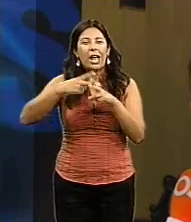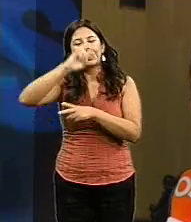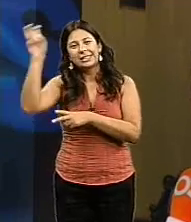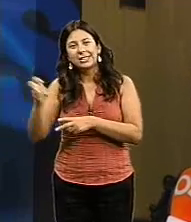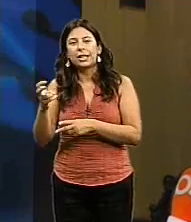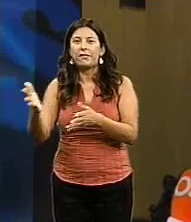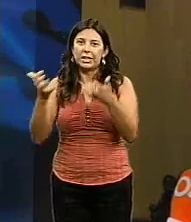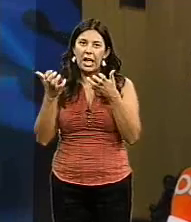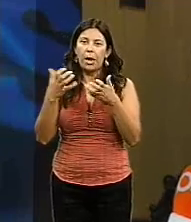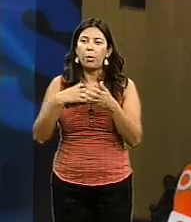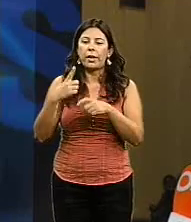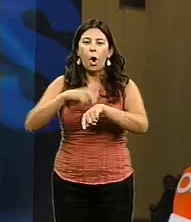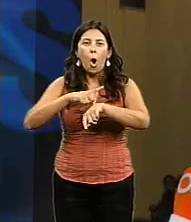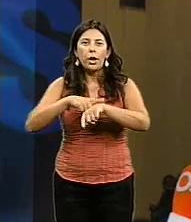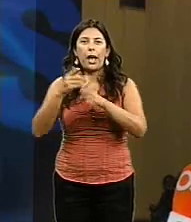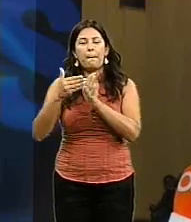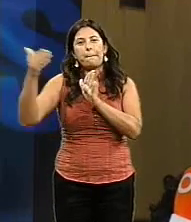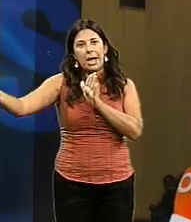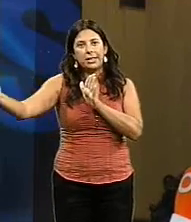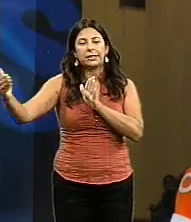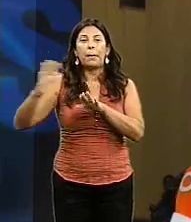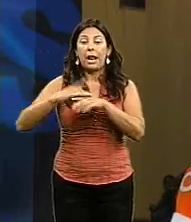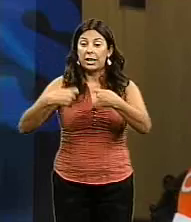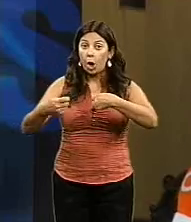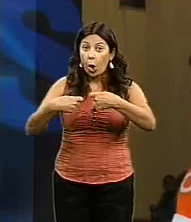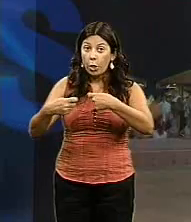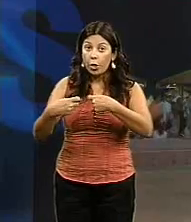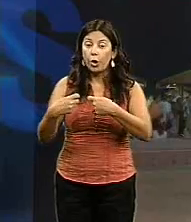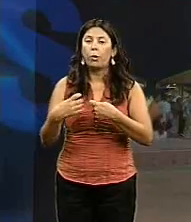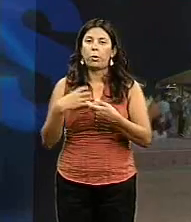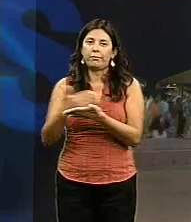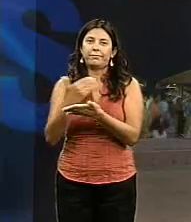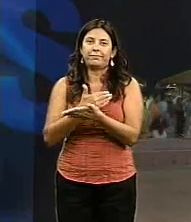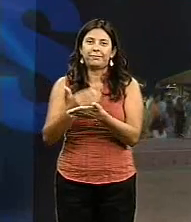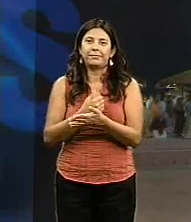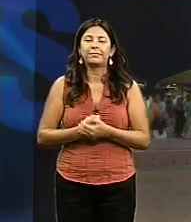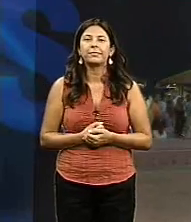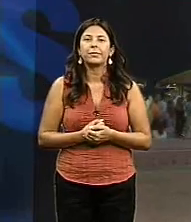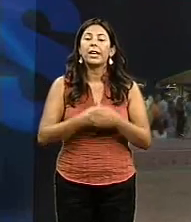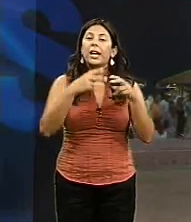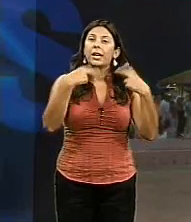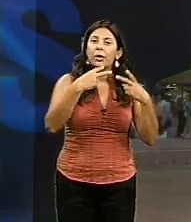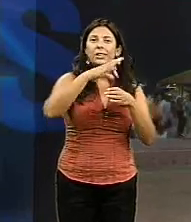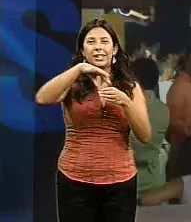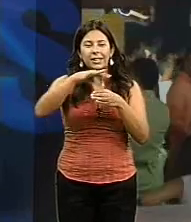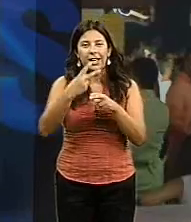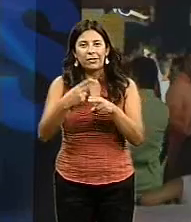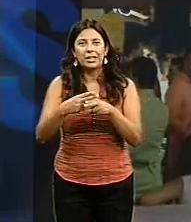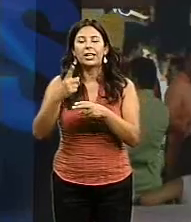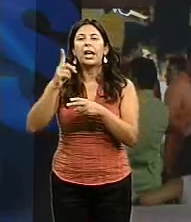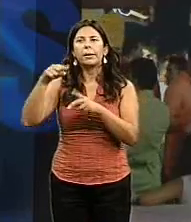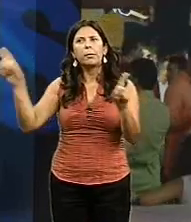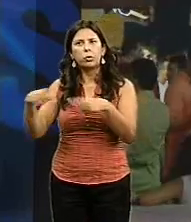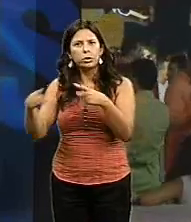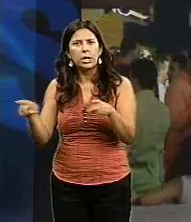ampliar ese horario y que el negocio pues de alguna manera fuera mayor. Al igual que cafeterías y restaurantes, los locales musicales